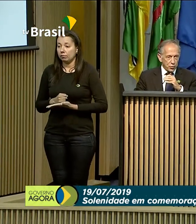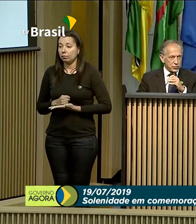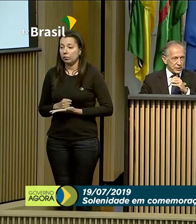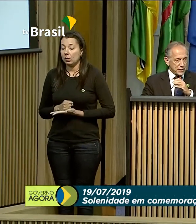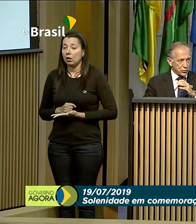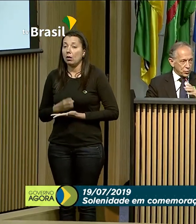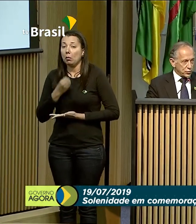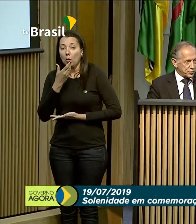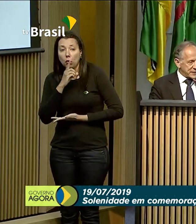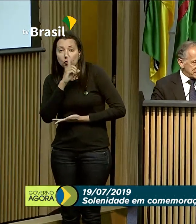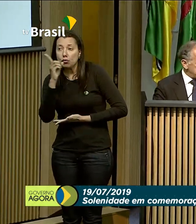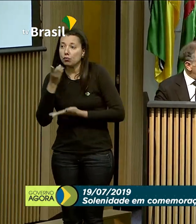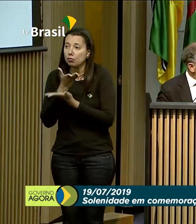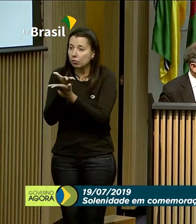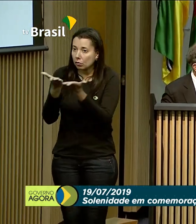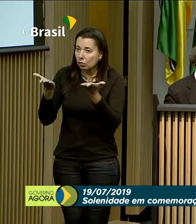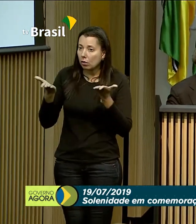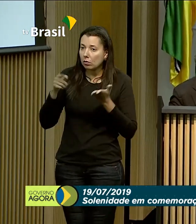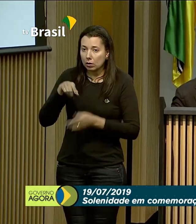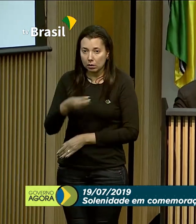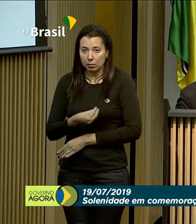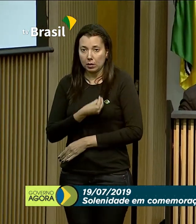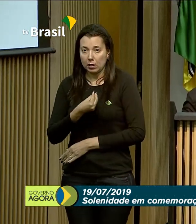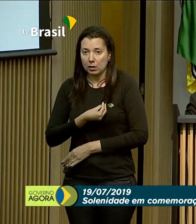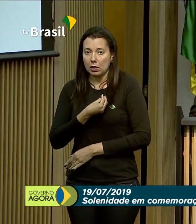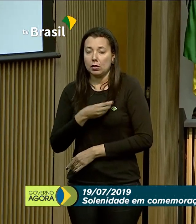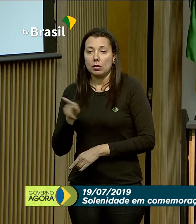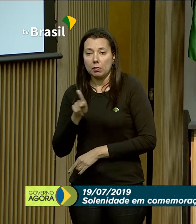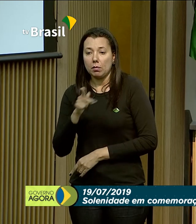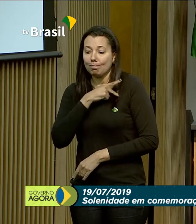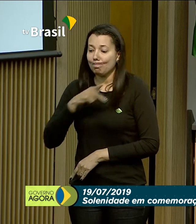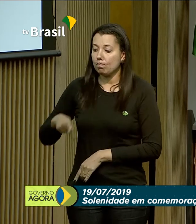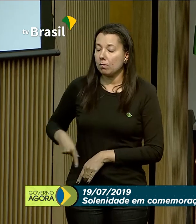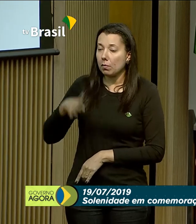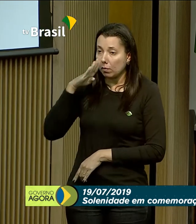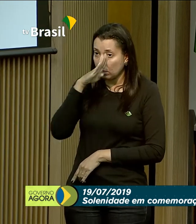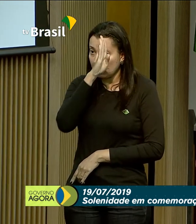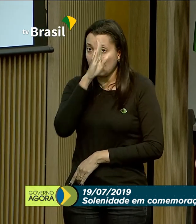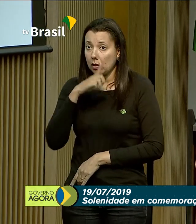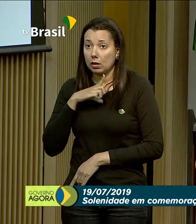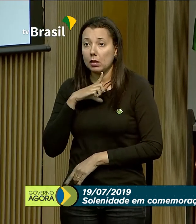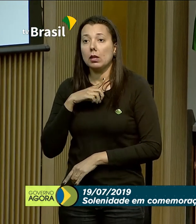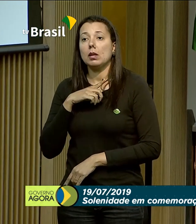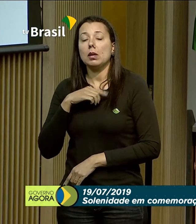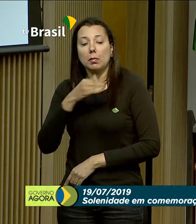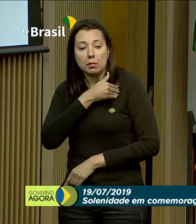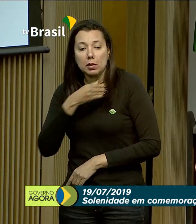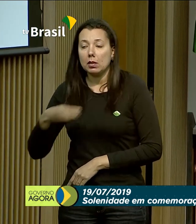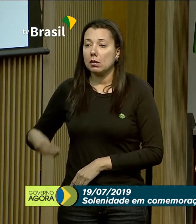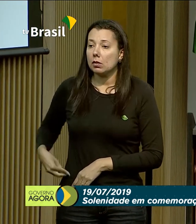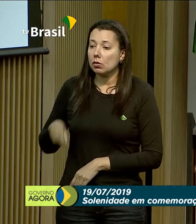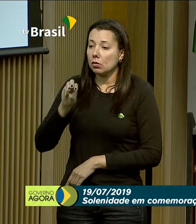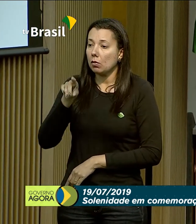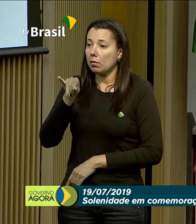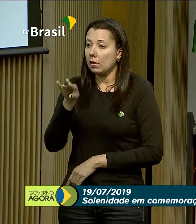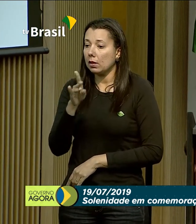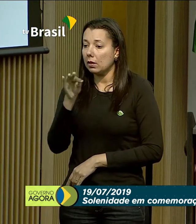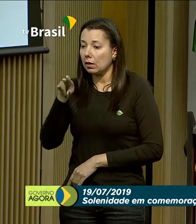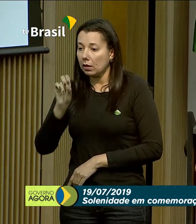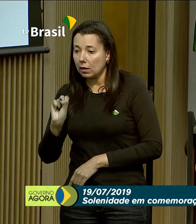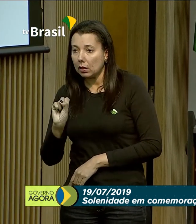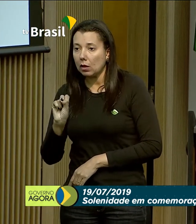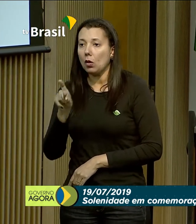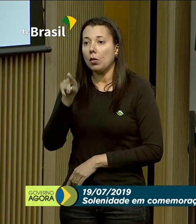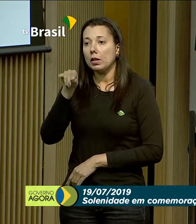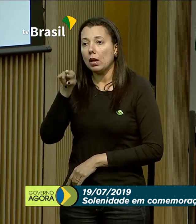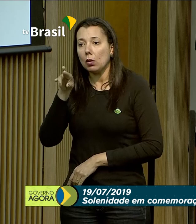Queria dar um bom dia a todos, presidente Jair Bolsonaro, ministro Osmar Terra, general Brasil,